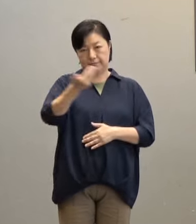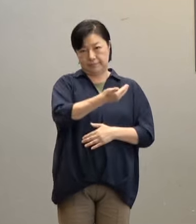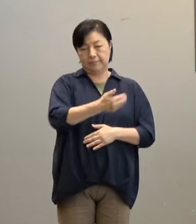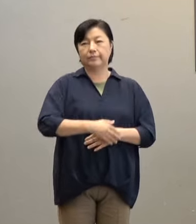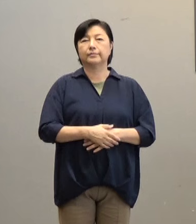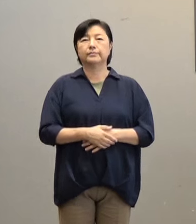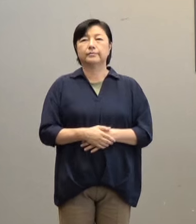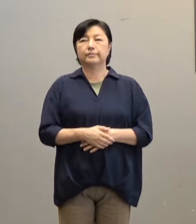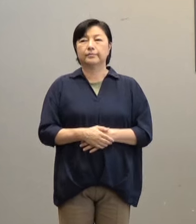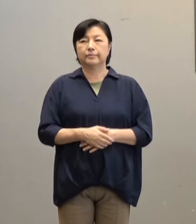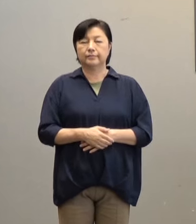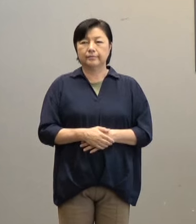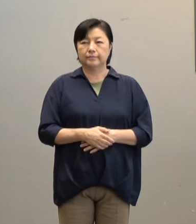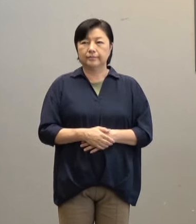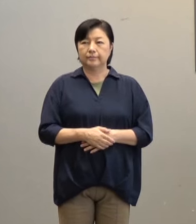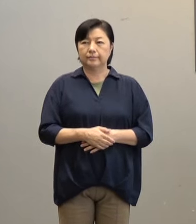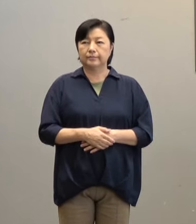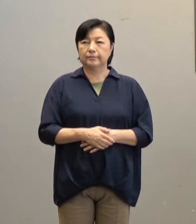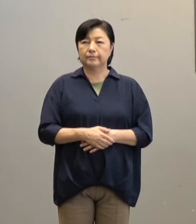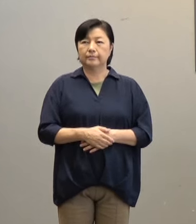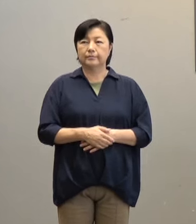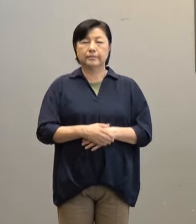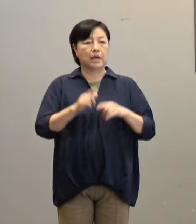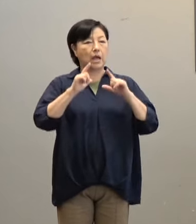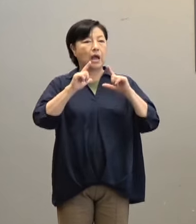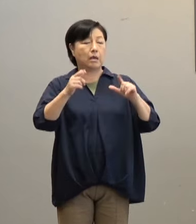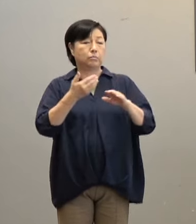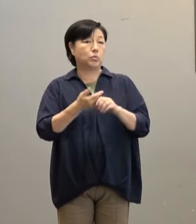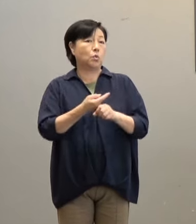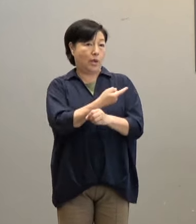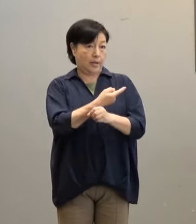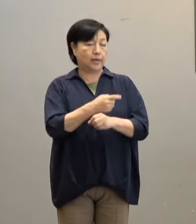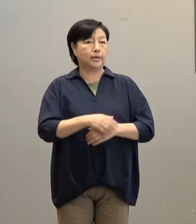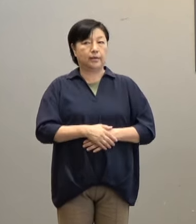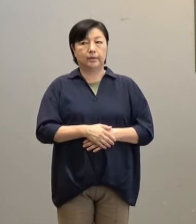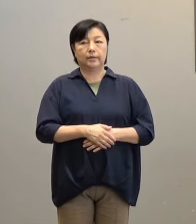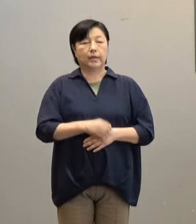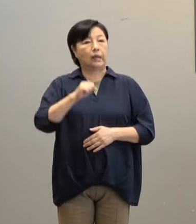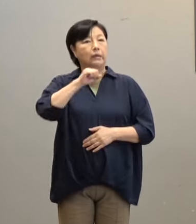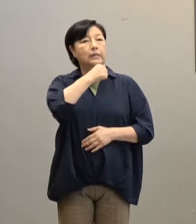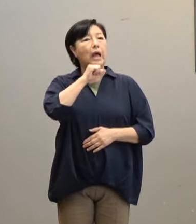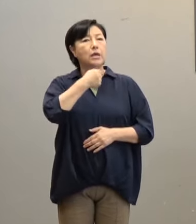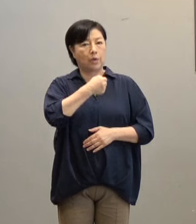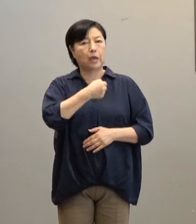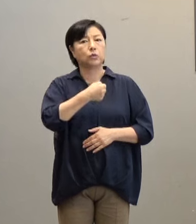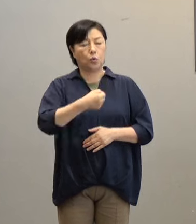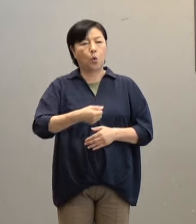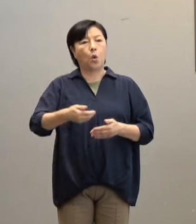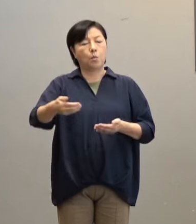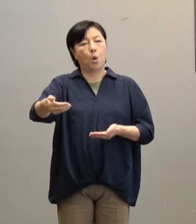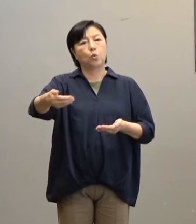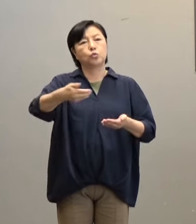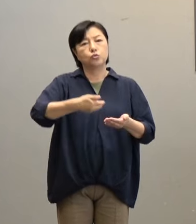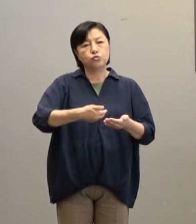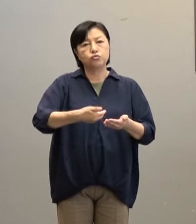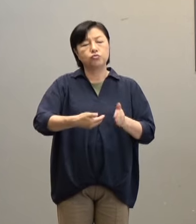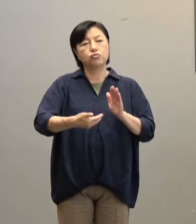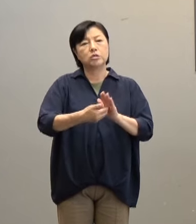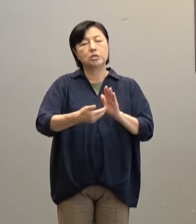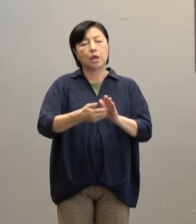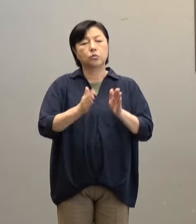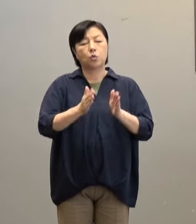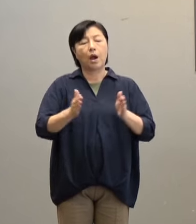千葉テレビの福井です。お願いします。発表会になってしまうんですけれども、台湾の輸入規制の緩和についてお伺いします。